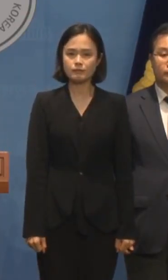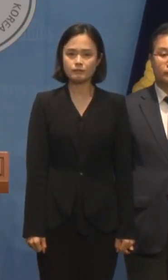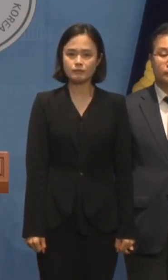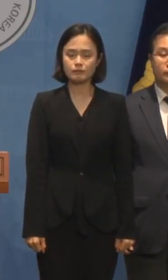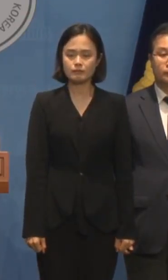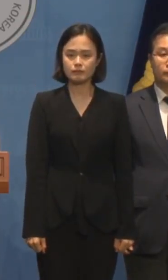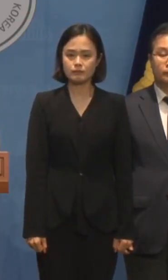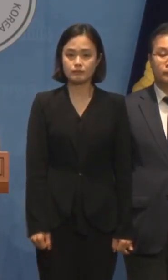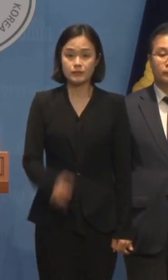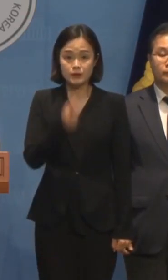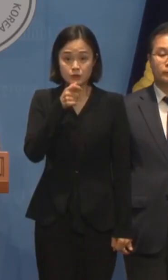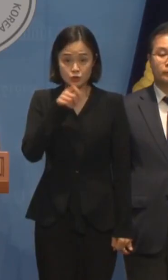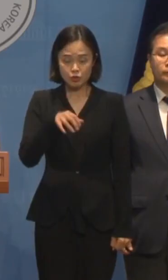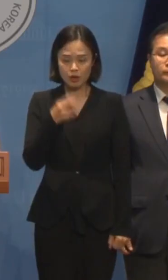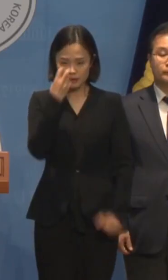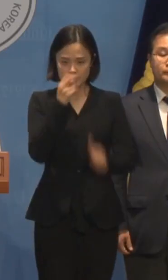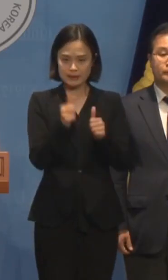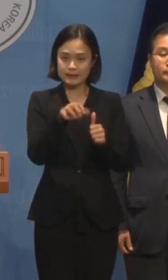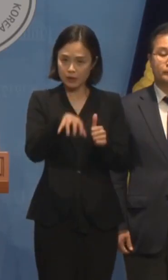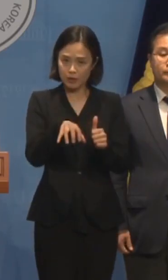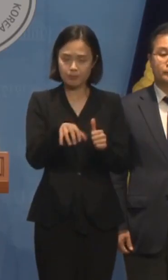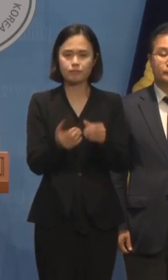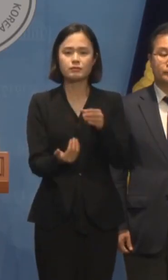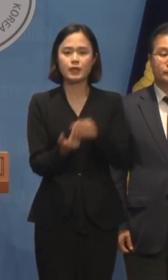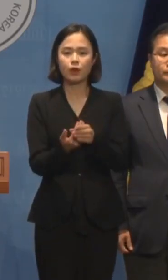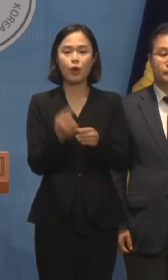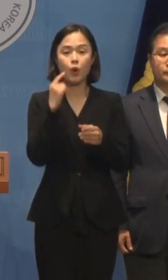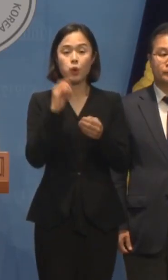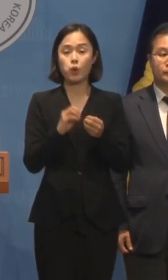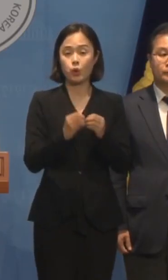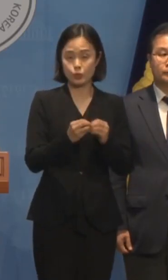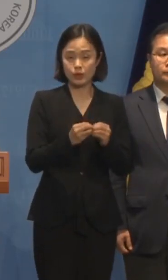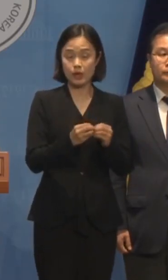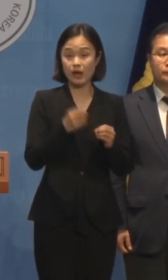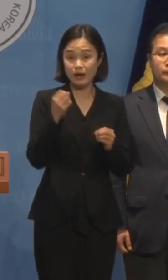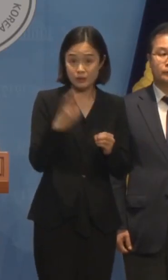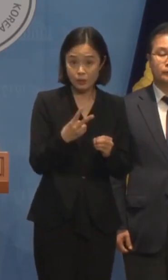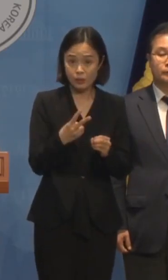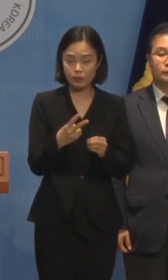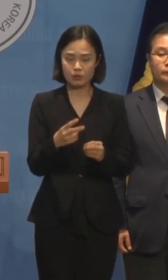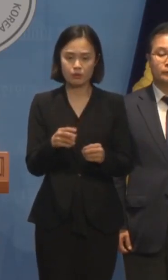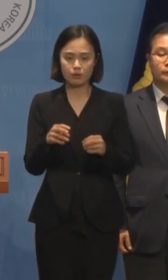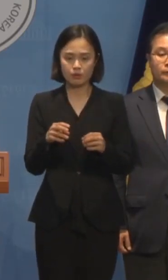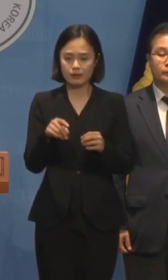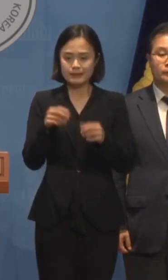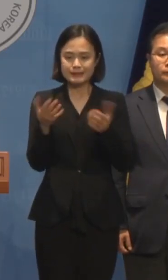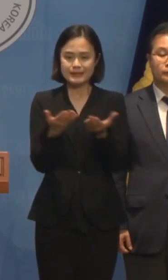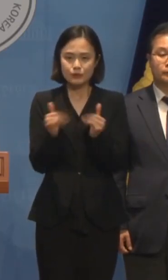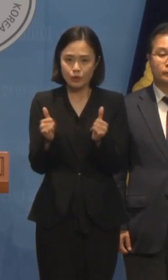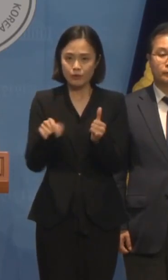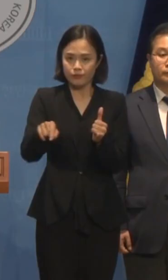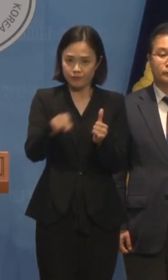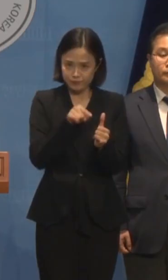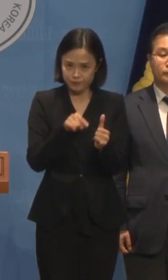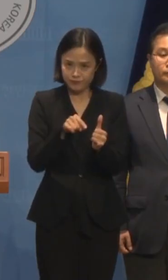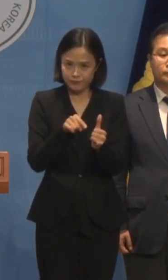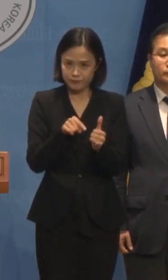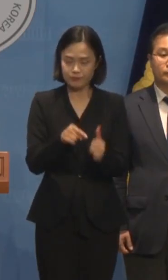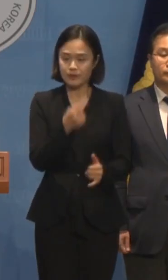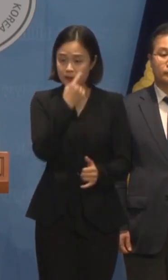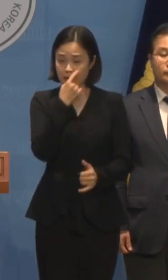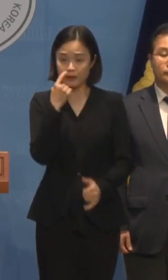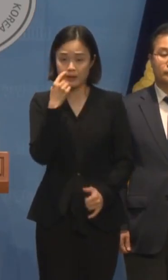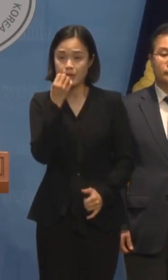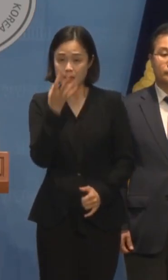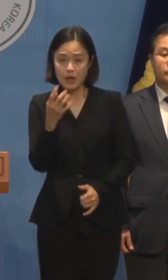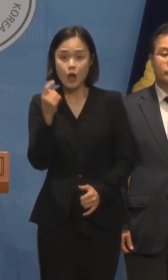수원지검은 사건 조작뿐 아니라 쌍방울 임직원들이 김성태 씨가 원하는 술과 안주를 사오게 했다는 의혹을 받고